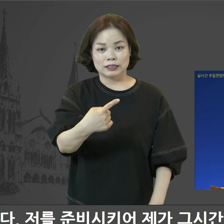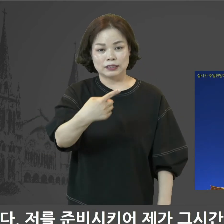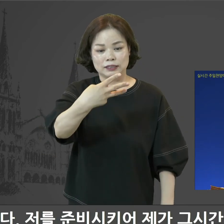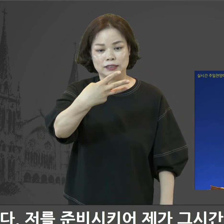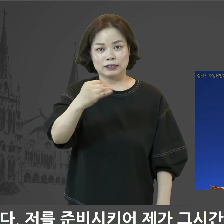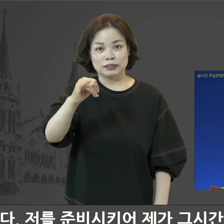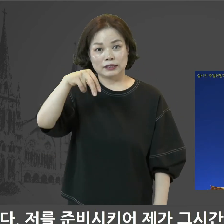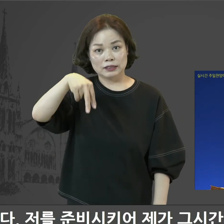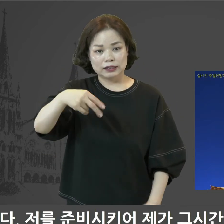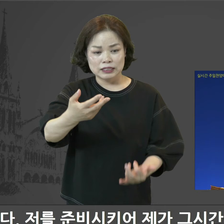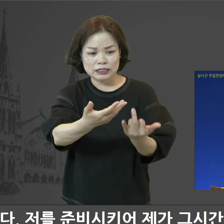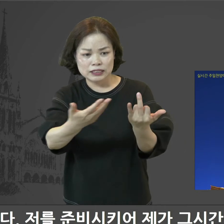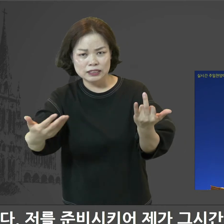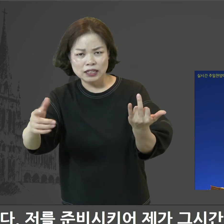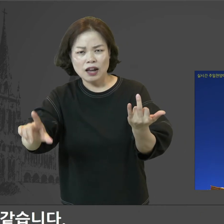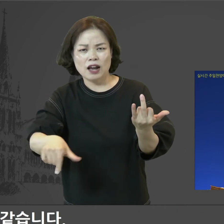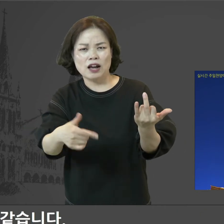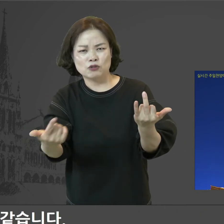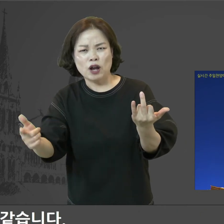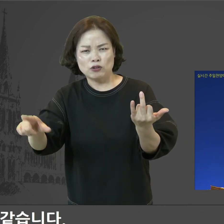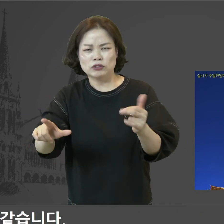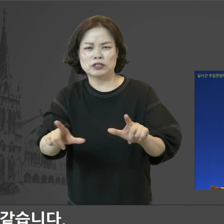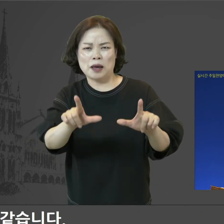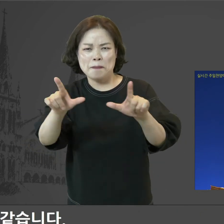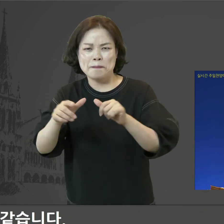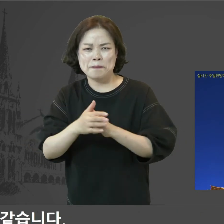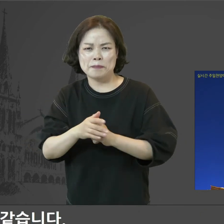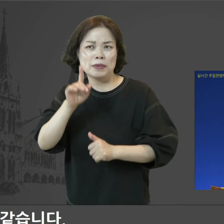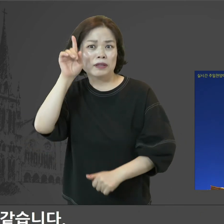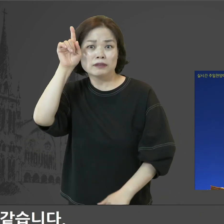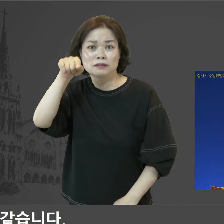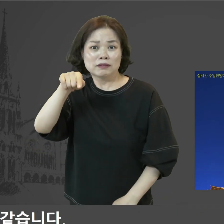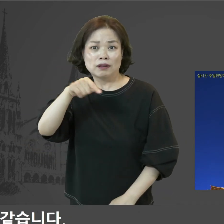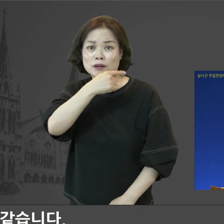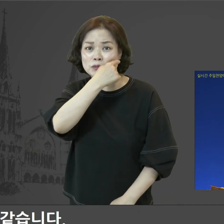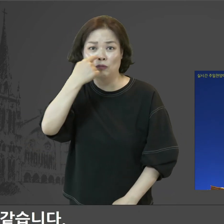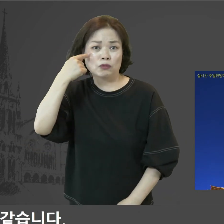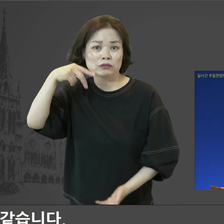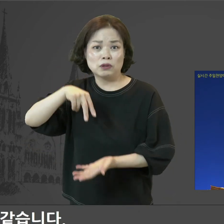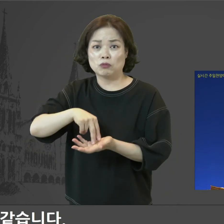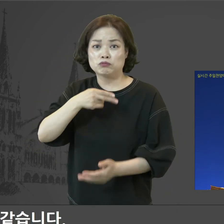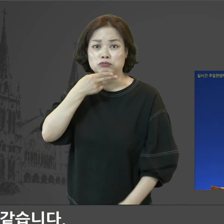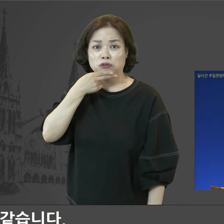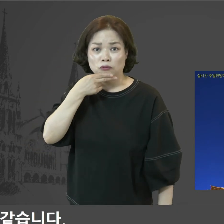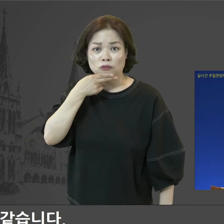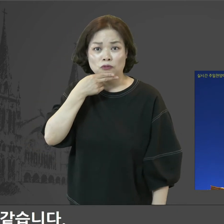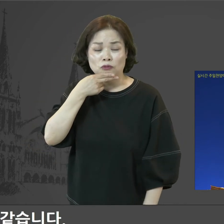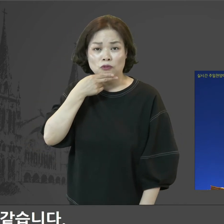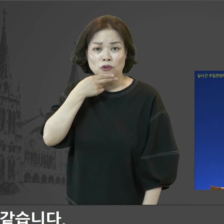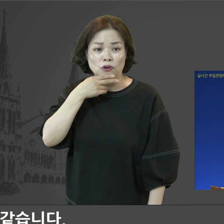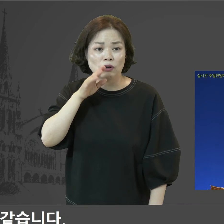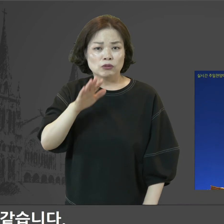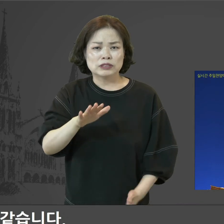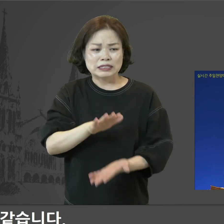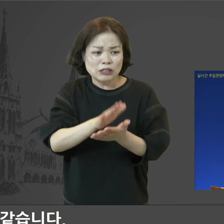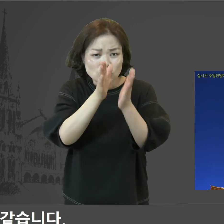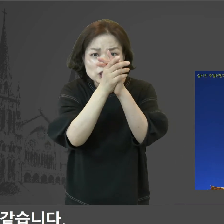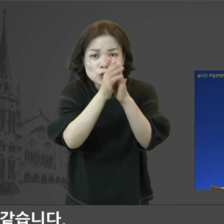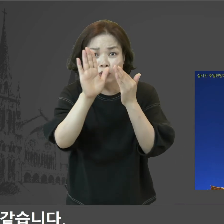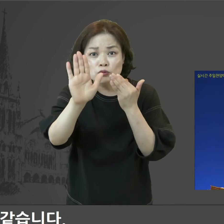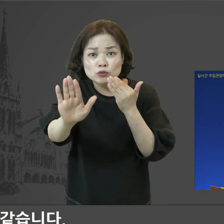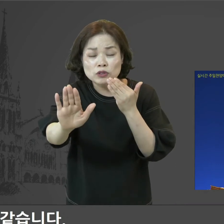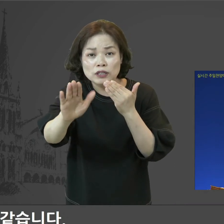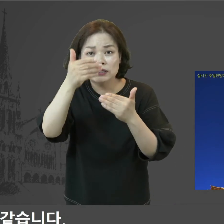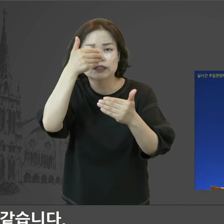그리시네가는 하루하루 사는 삶이었습니다. 내일이 보장되지 않았습니다. 우리가 뜨겁게 기도한 다음